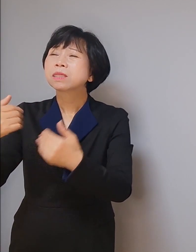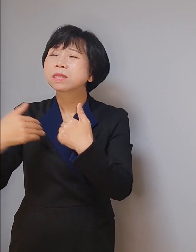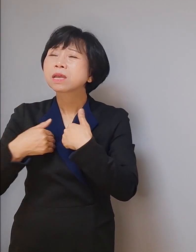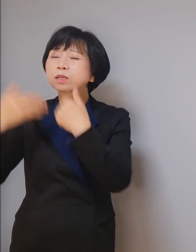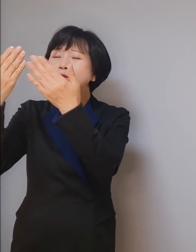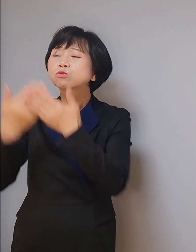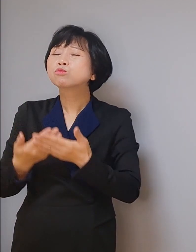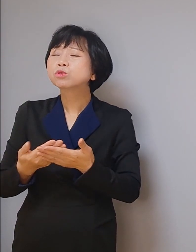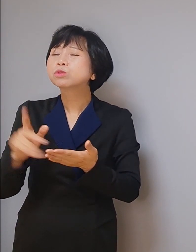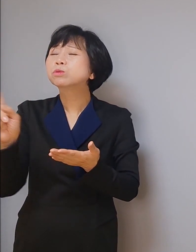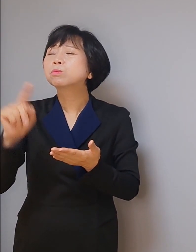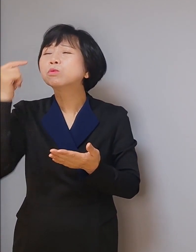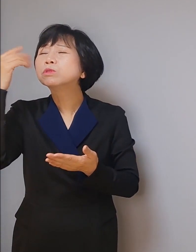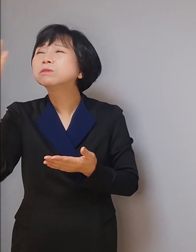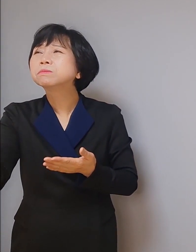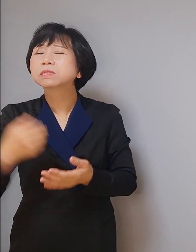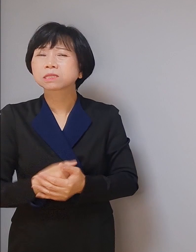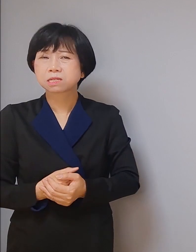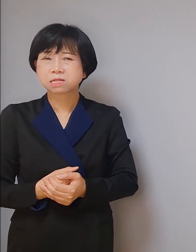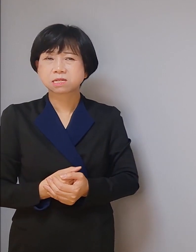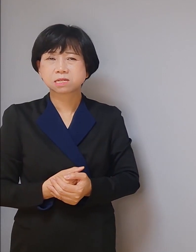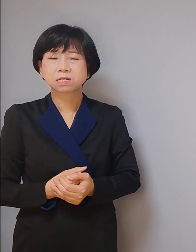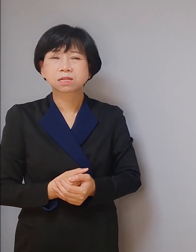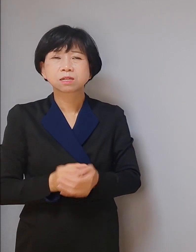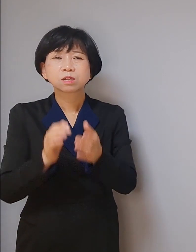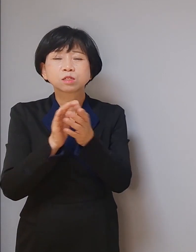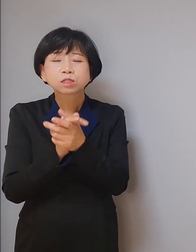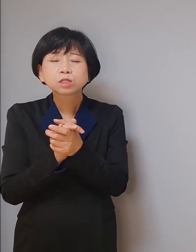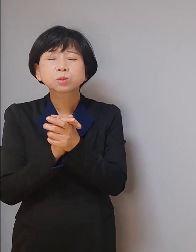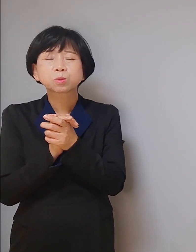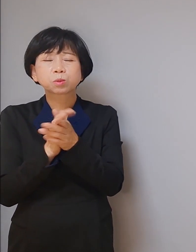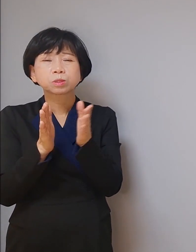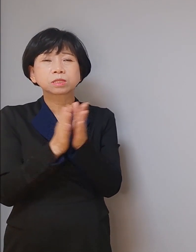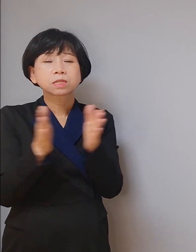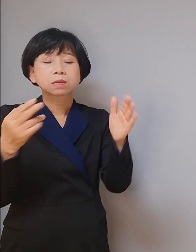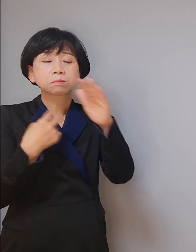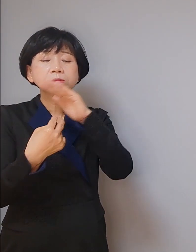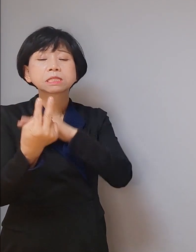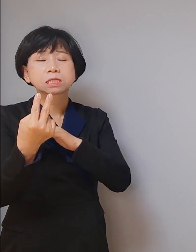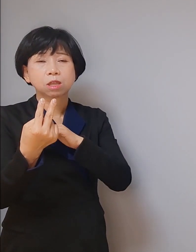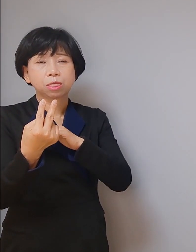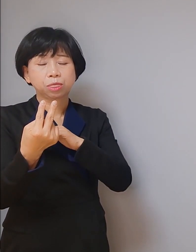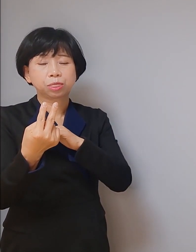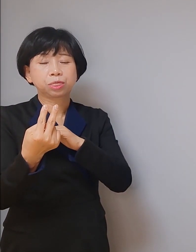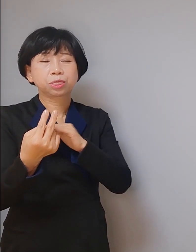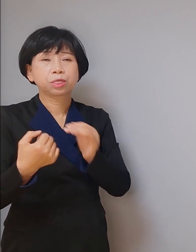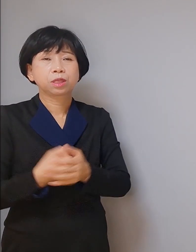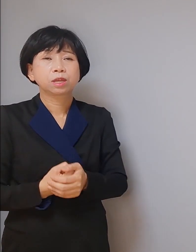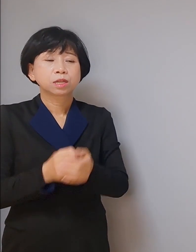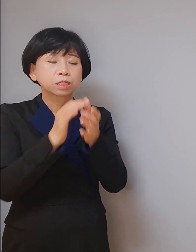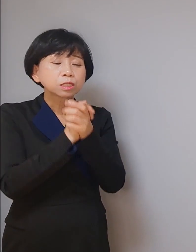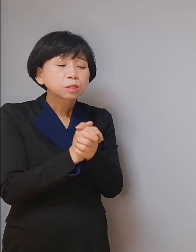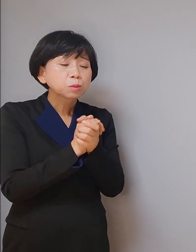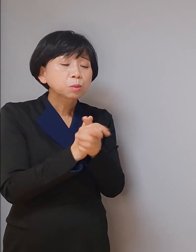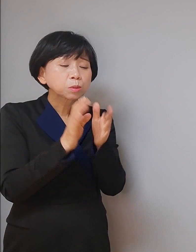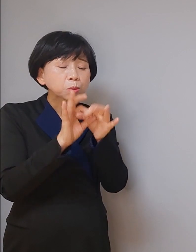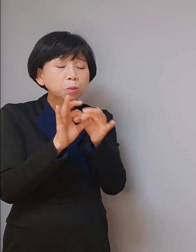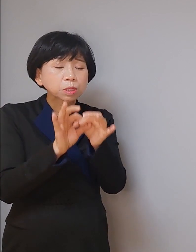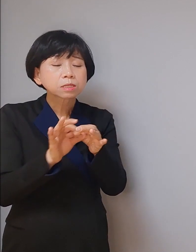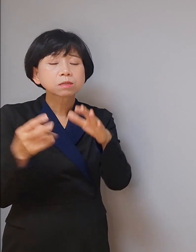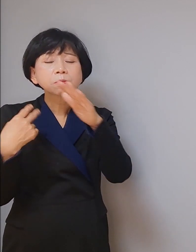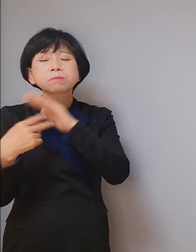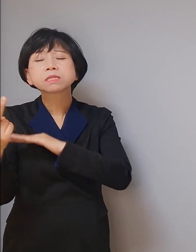아브라함의 기도로 비전이 시작됩니다. 이런 말이 있어요. 기도에서 비전이 태어난다. 기도가